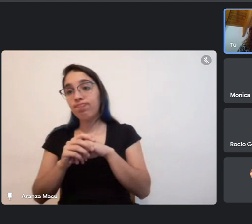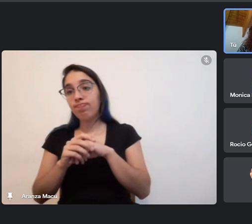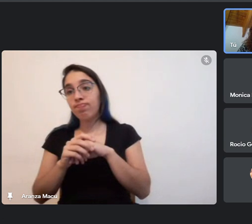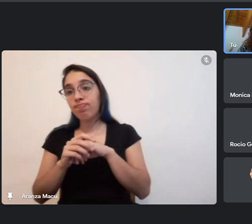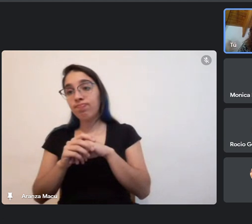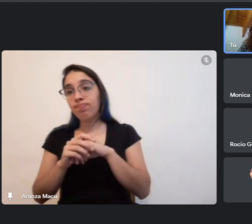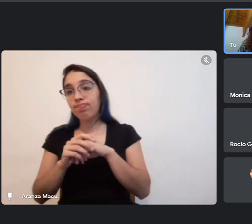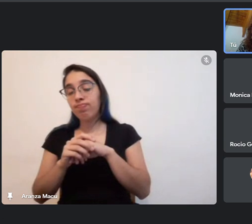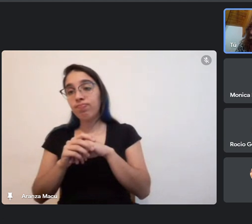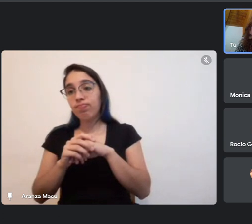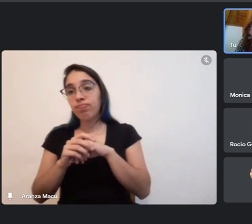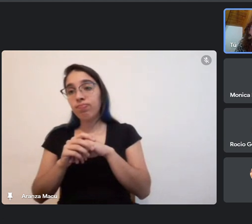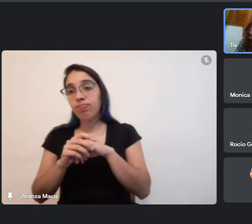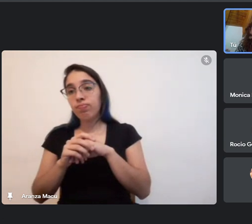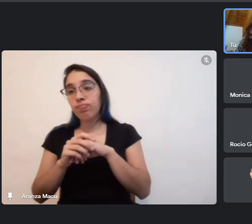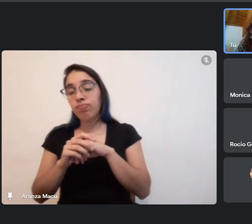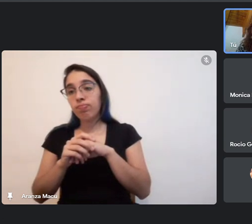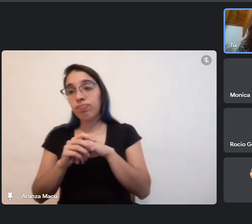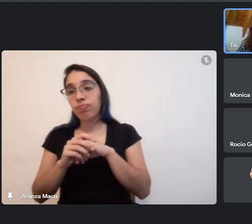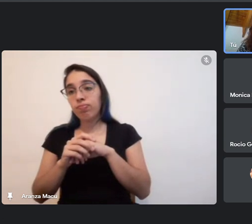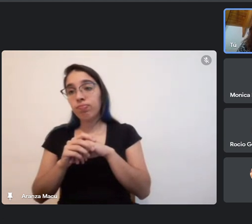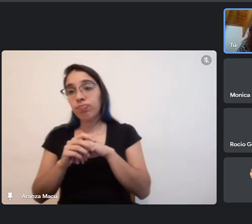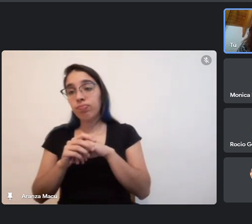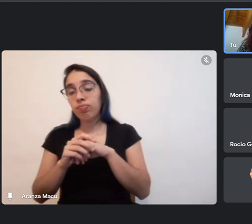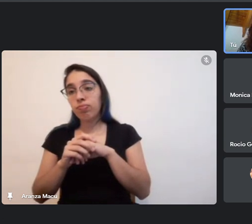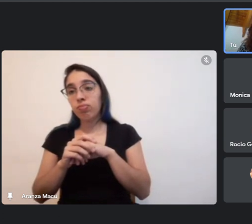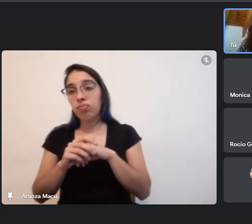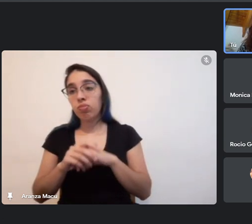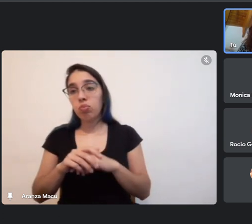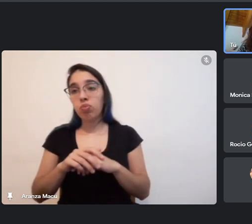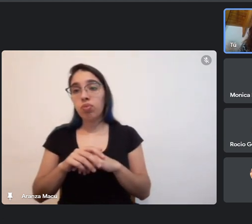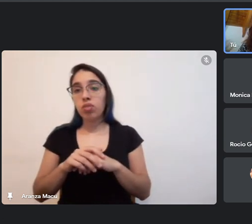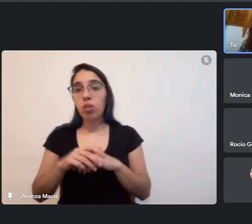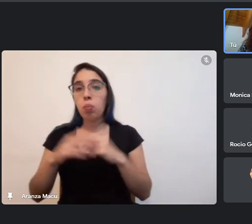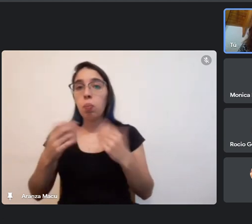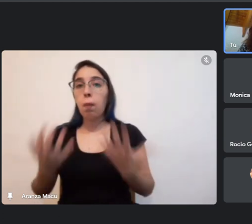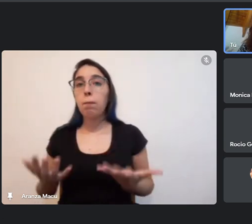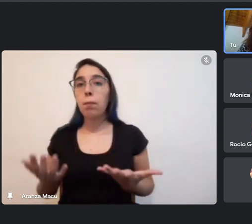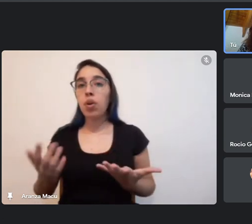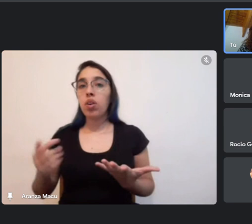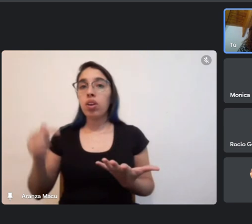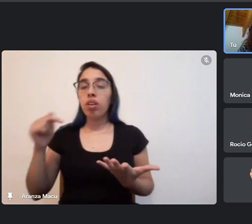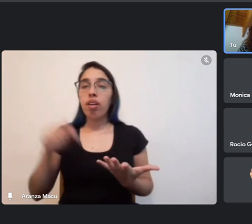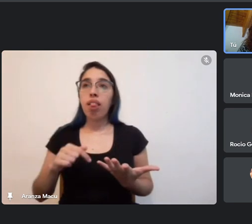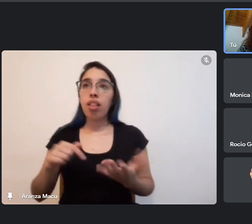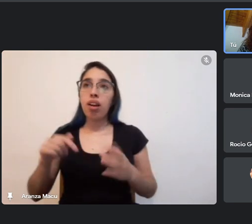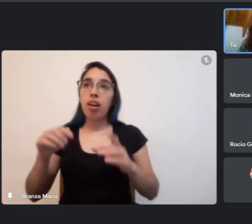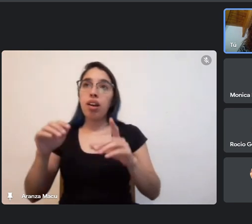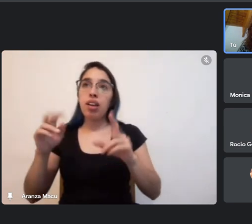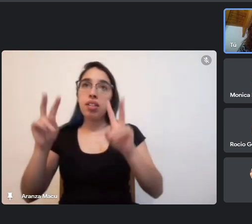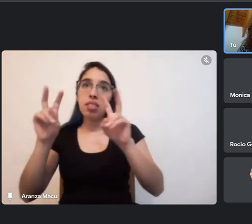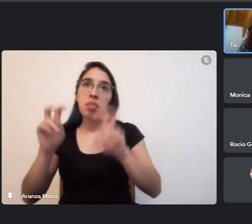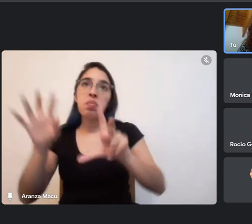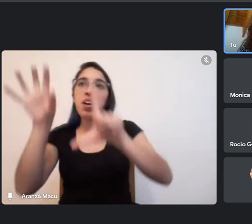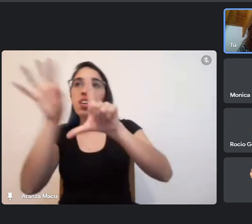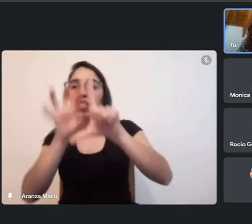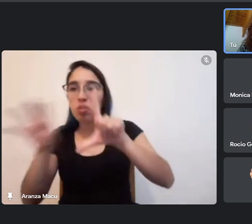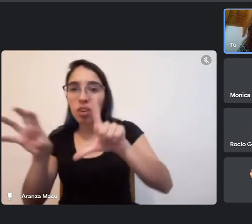no nos asegura que estamos realmente evaluando las habilidades y las estrategias adquiridas en la